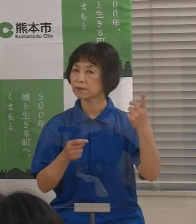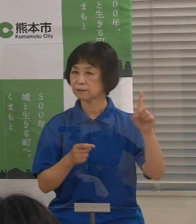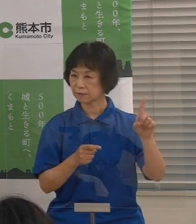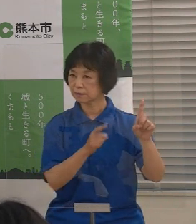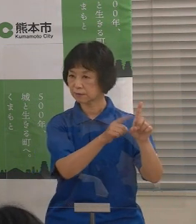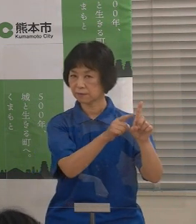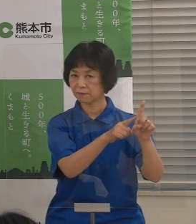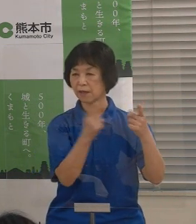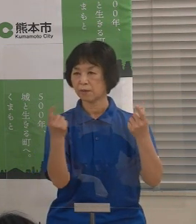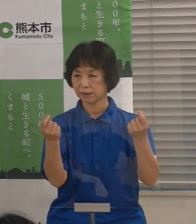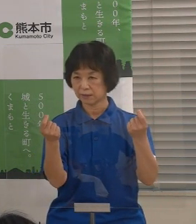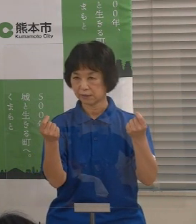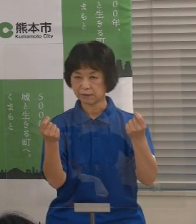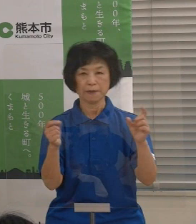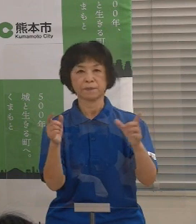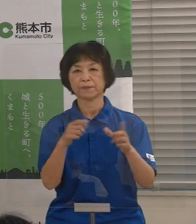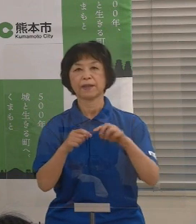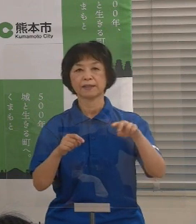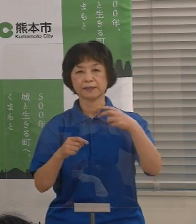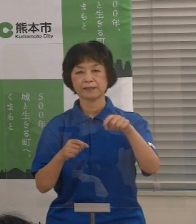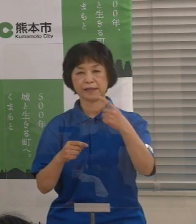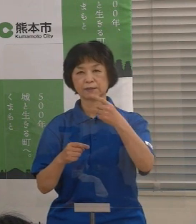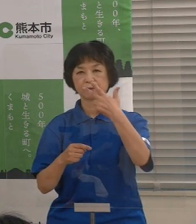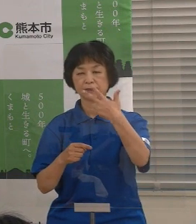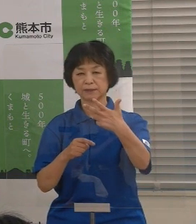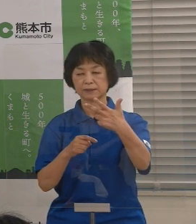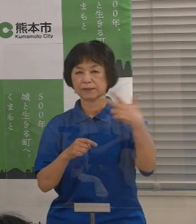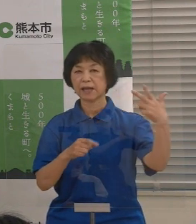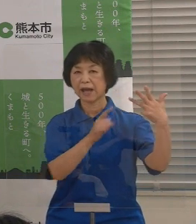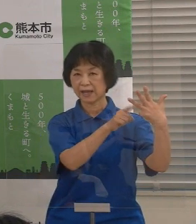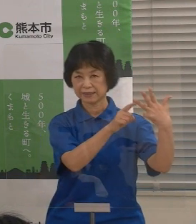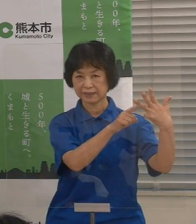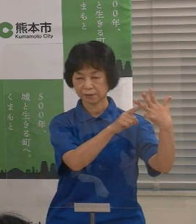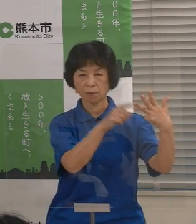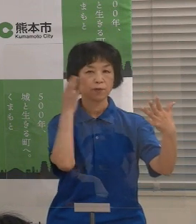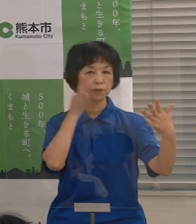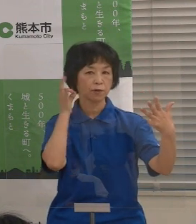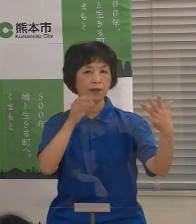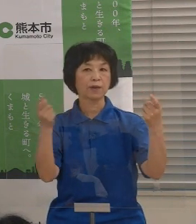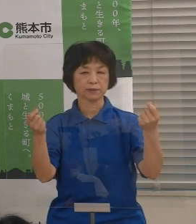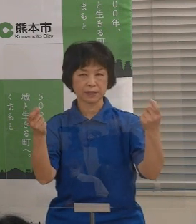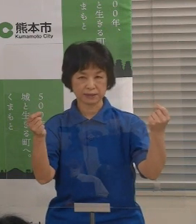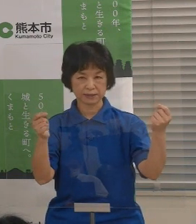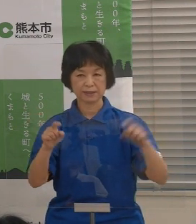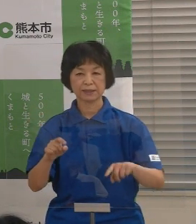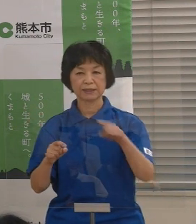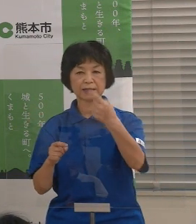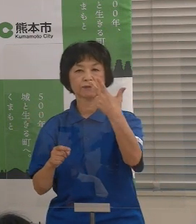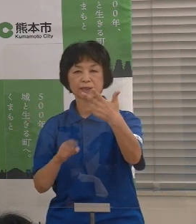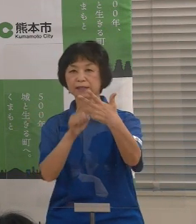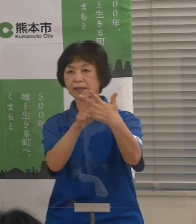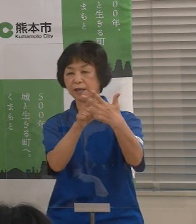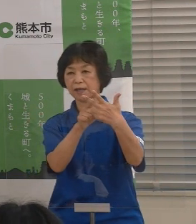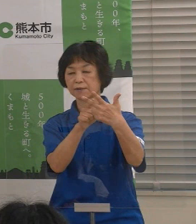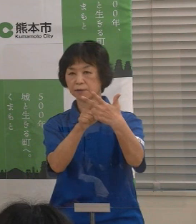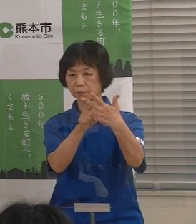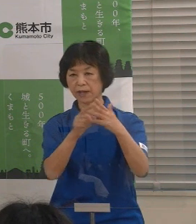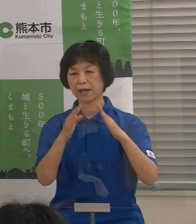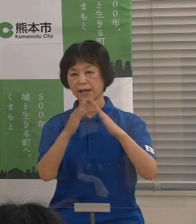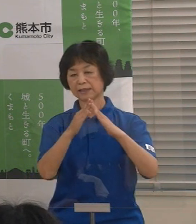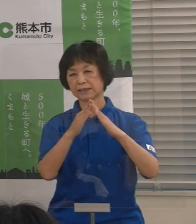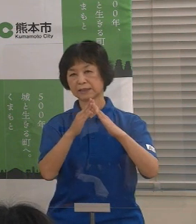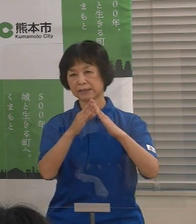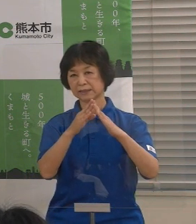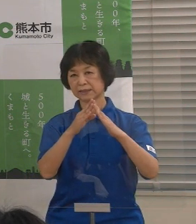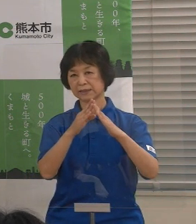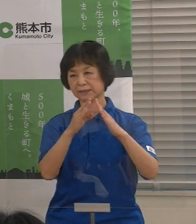で、108例目の方は、ご自宅で、いらっしゃるということですので、そ